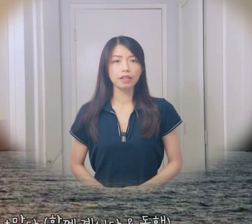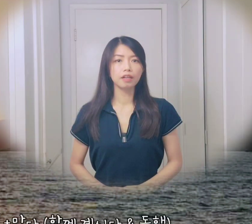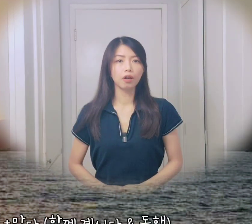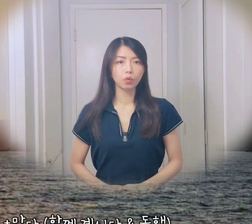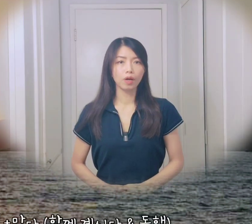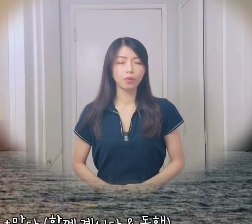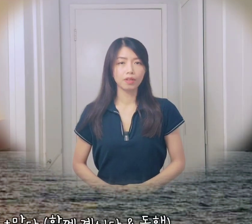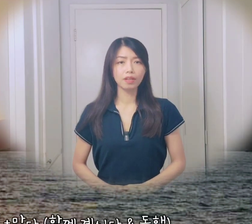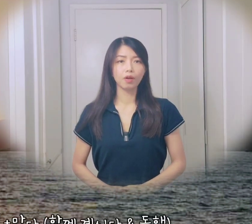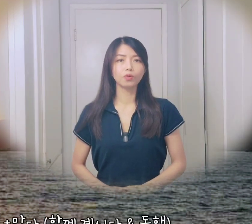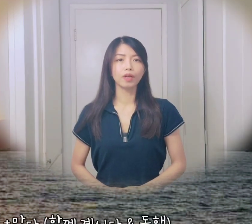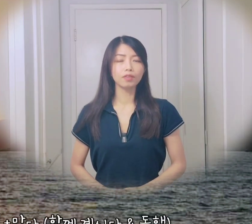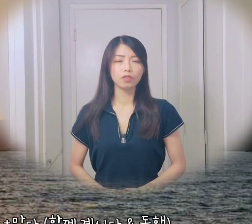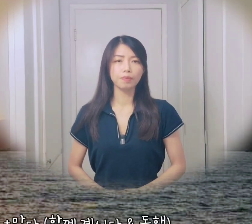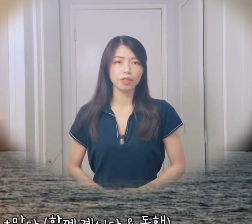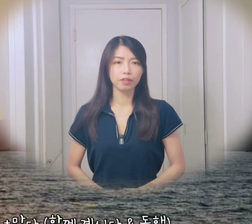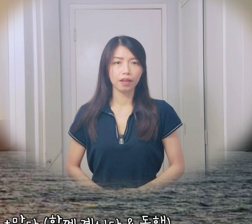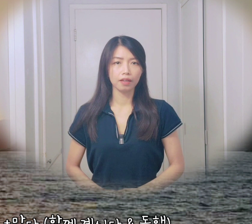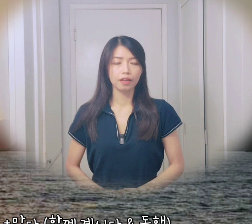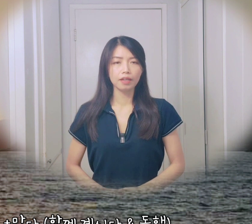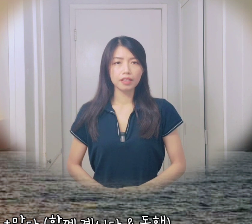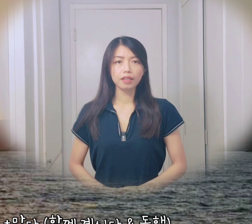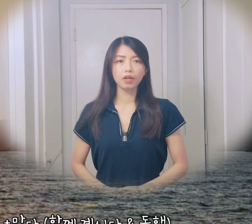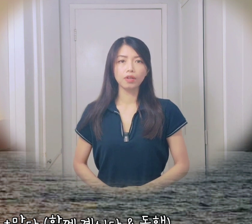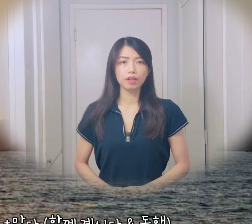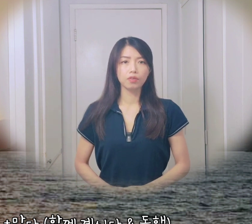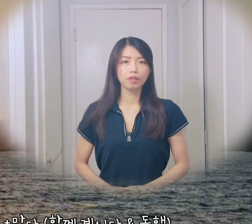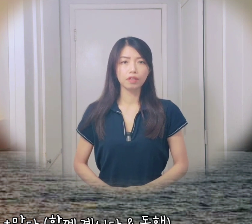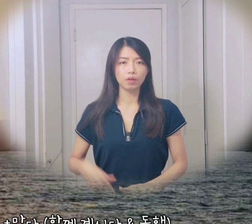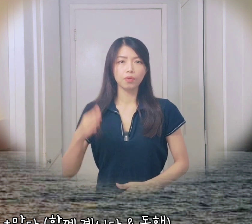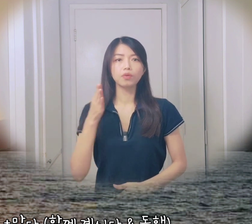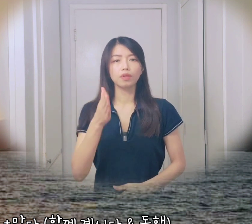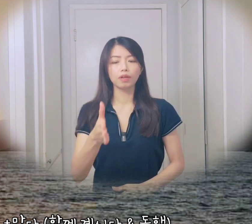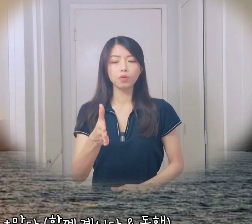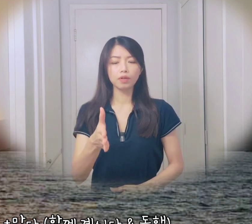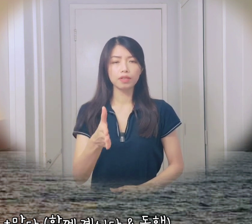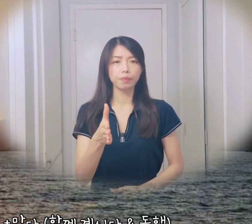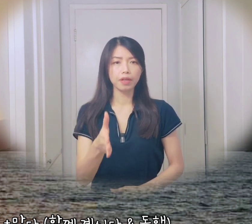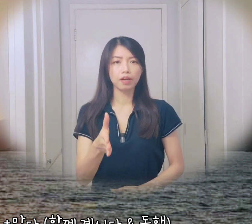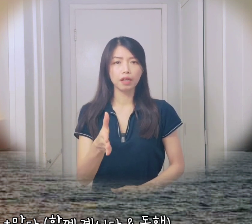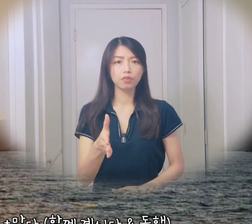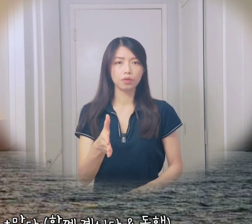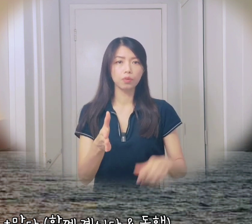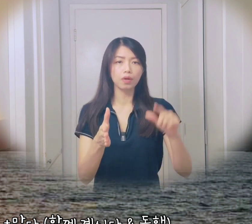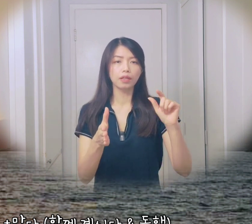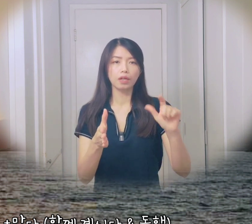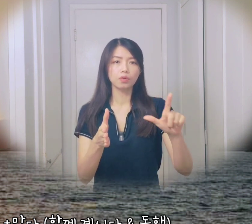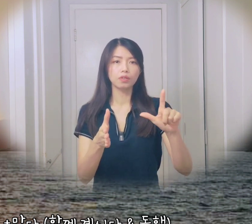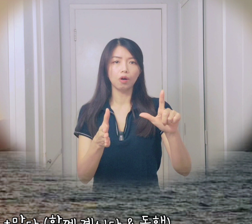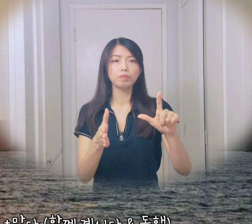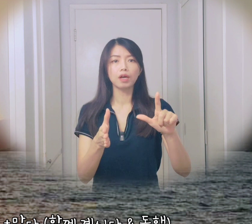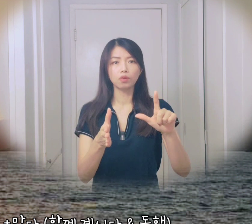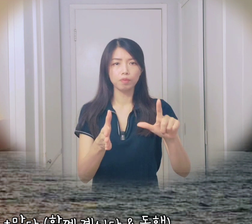시간이 흘러 돌아보니 결국엔 주님이셨네. 시간이라고 하는 뜻의 수어는 왼손 이렇게 손끝이 앞을 향하게 해주시고